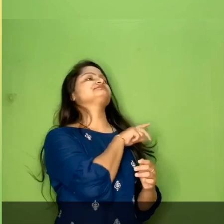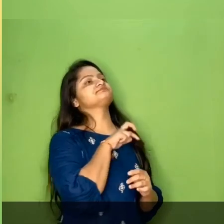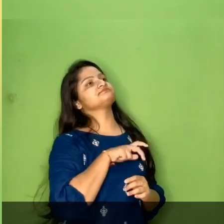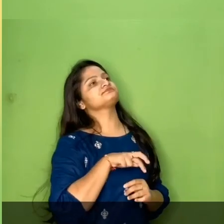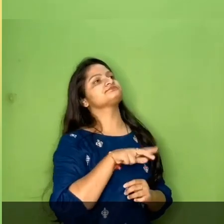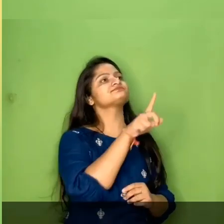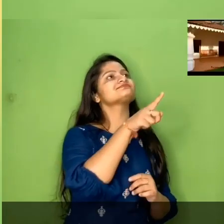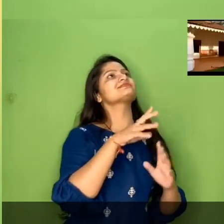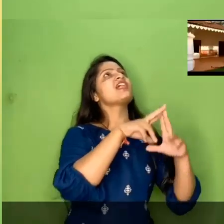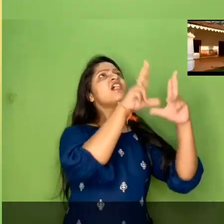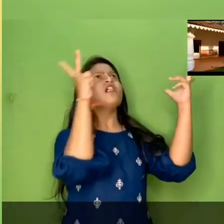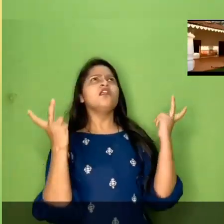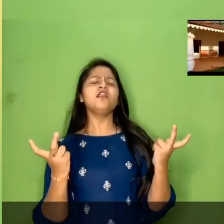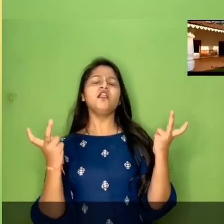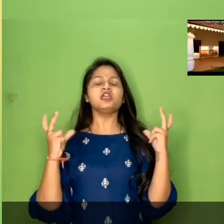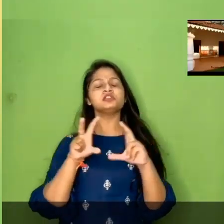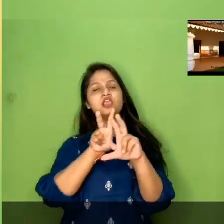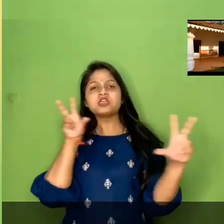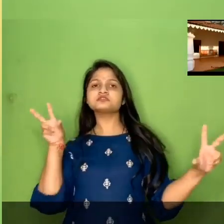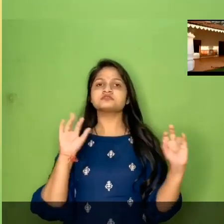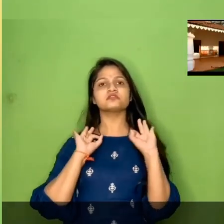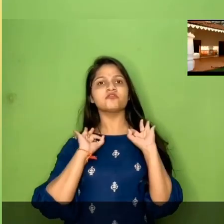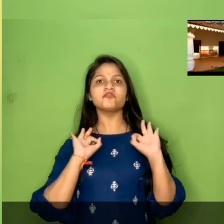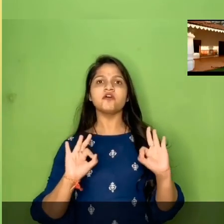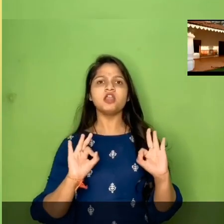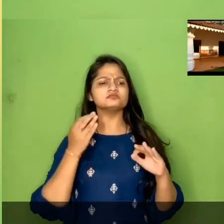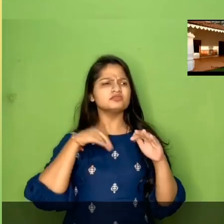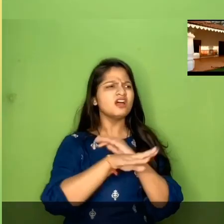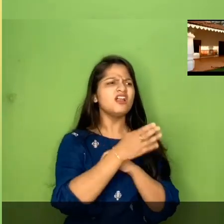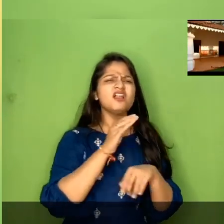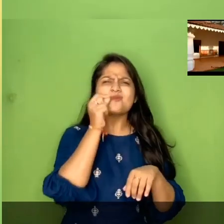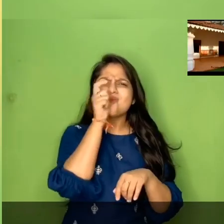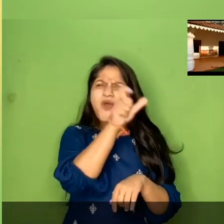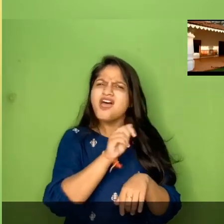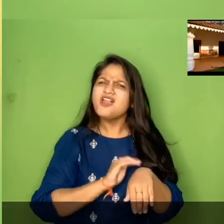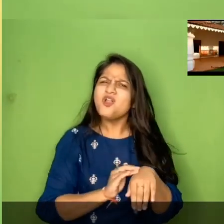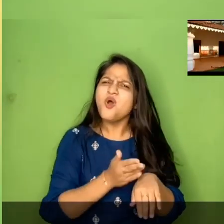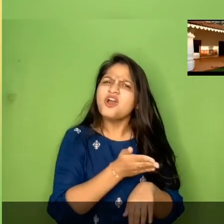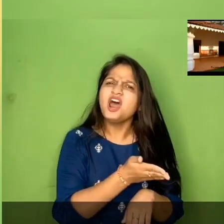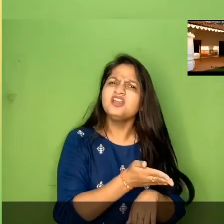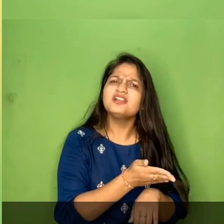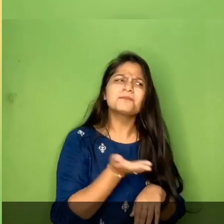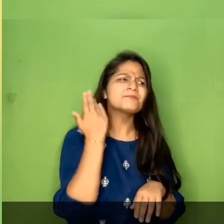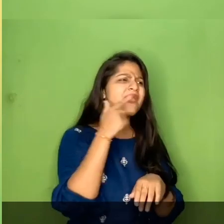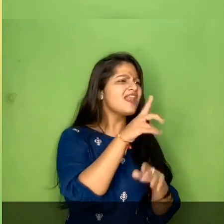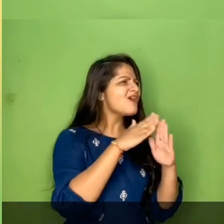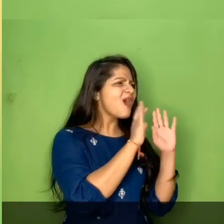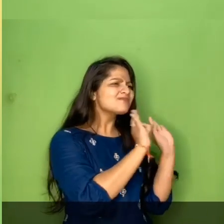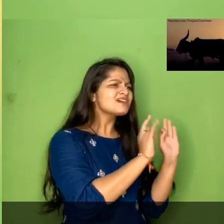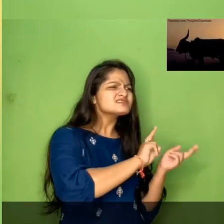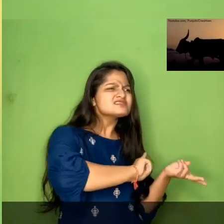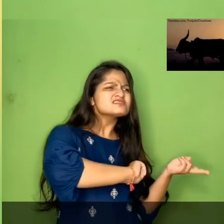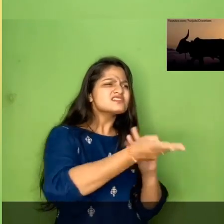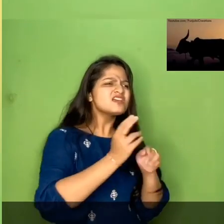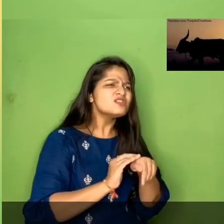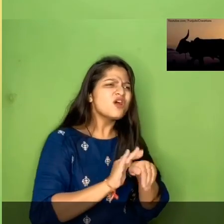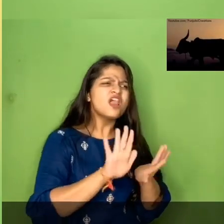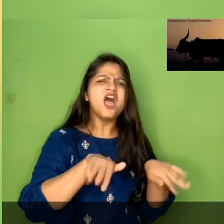अब वो धनी व्यक्ति किसी राजा के घर काम करता है। और वहाँ जाके वो क्या देखता है कि वो धनी व्यक्ति